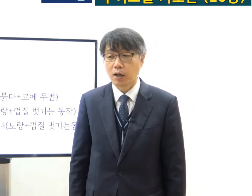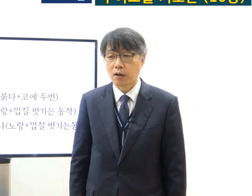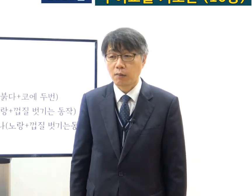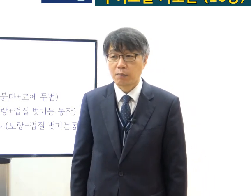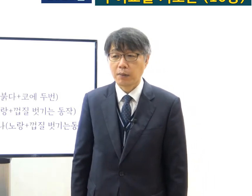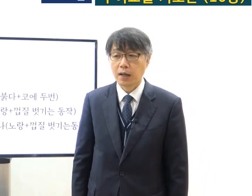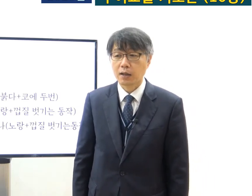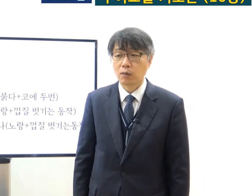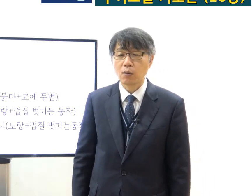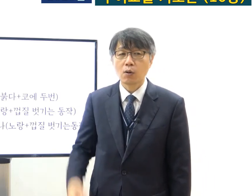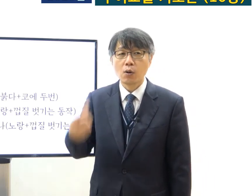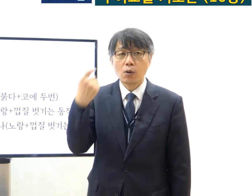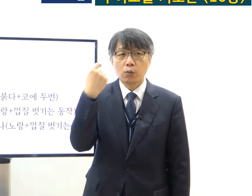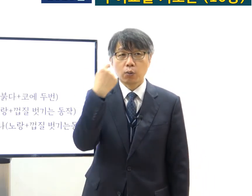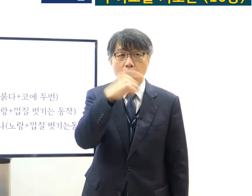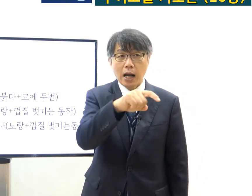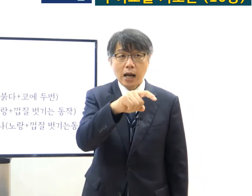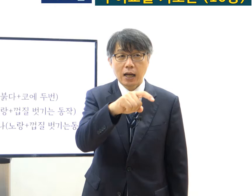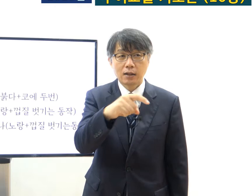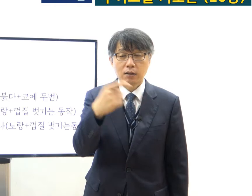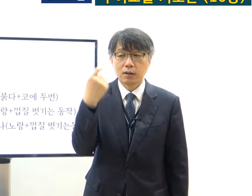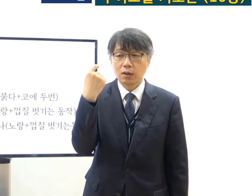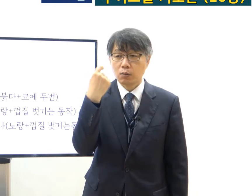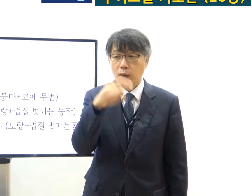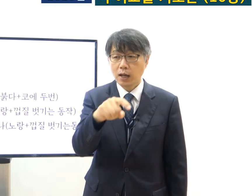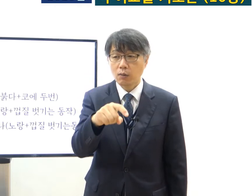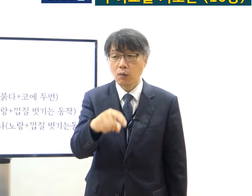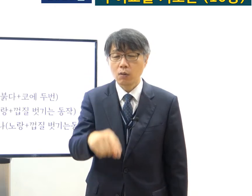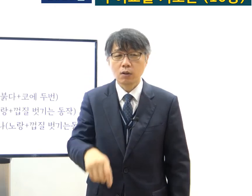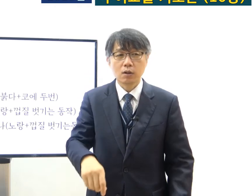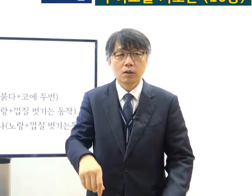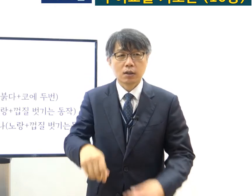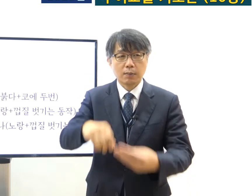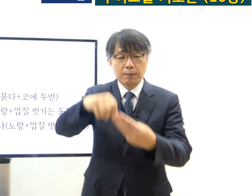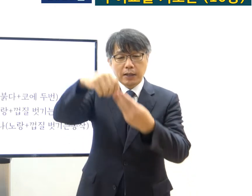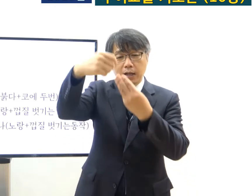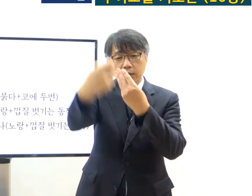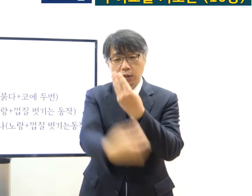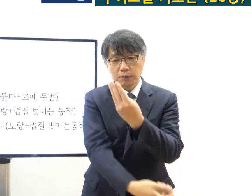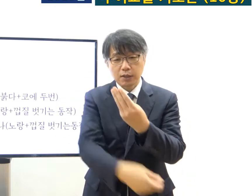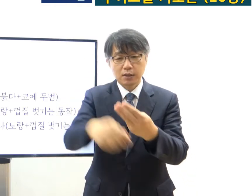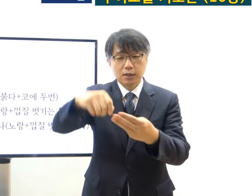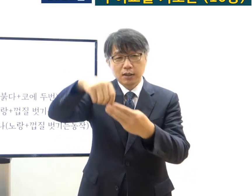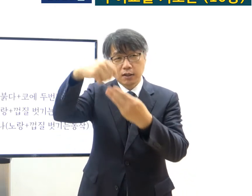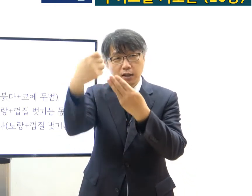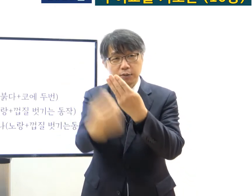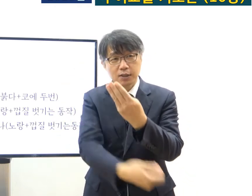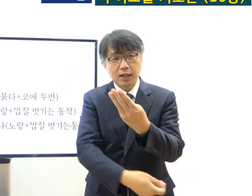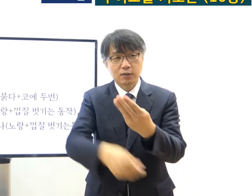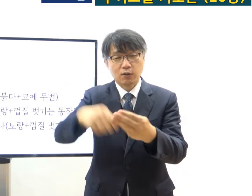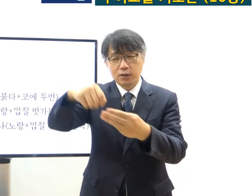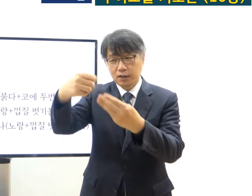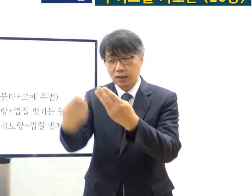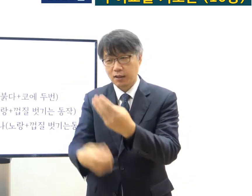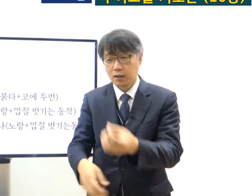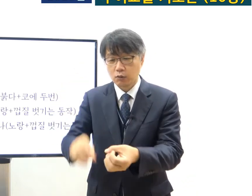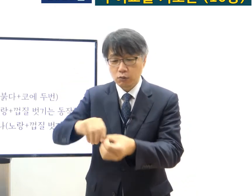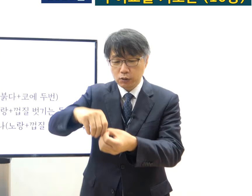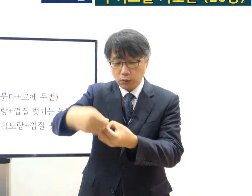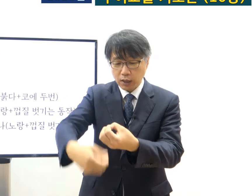뭘까요? 바나나도 이렇게 노랑하고, 그 다음에 바나나는 껍질, 이렇게 껍질을 까겠죠. 이렇게. 귤은 이렇게